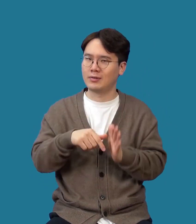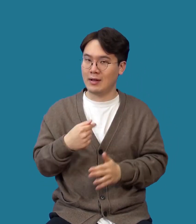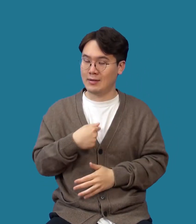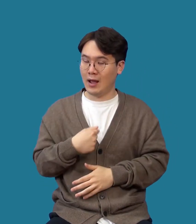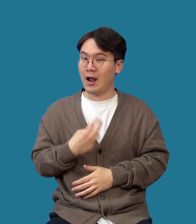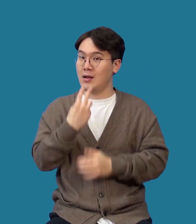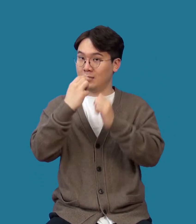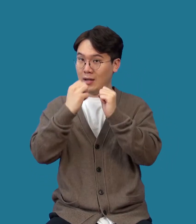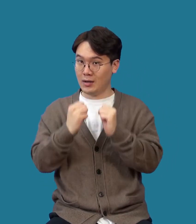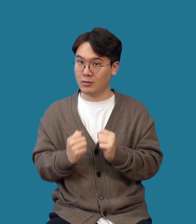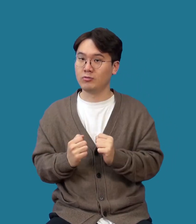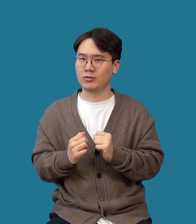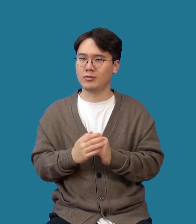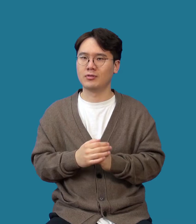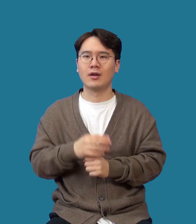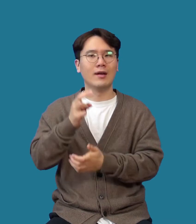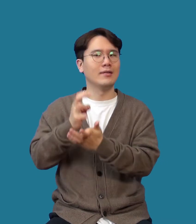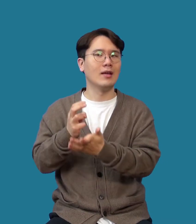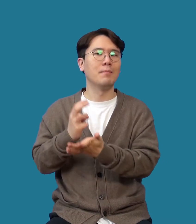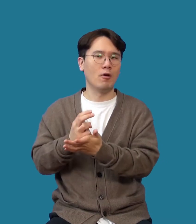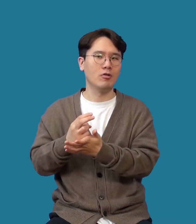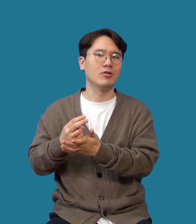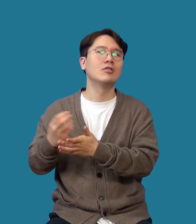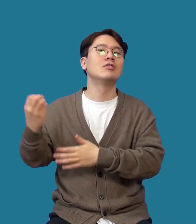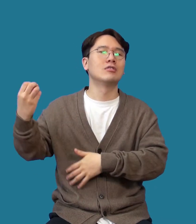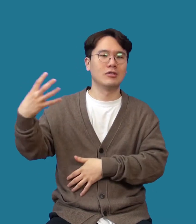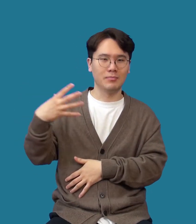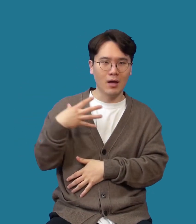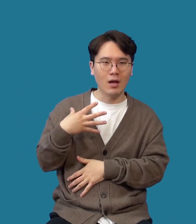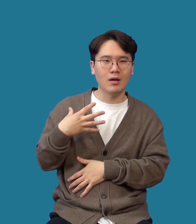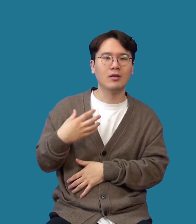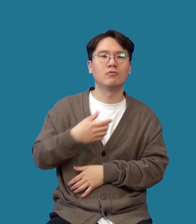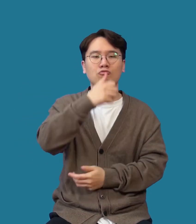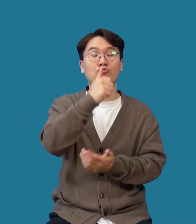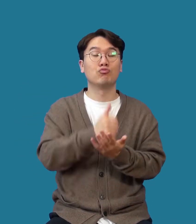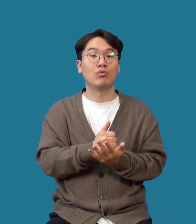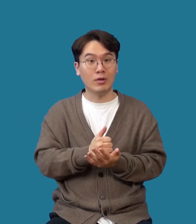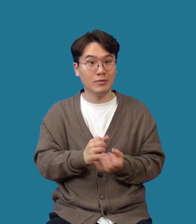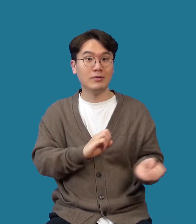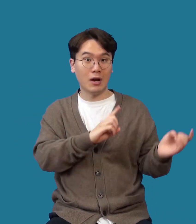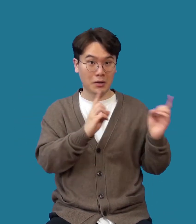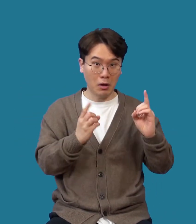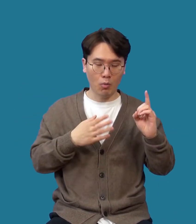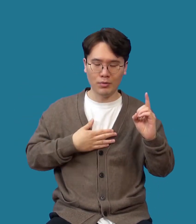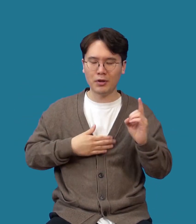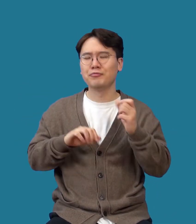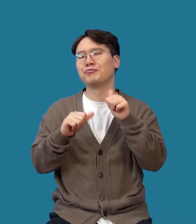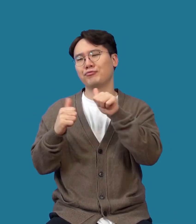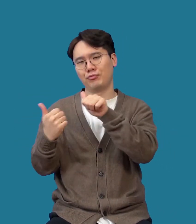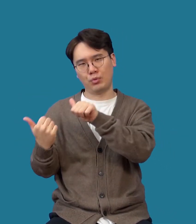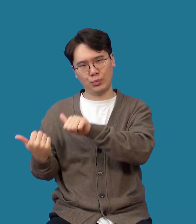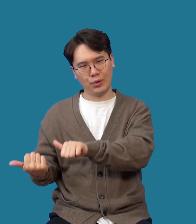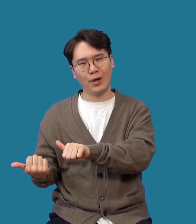이르매, 계명도 율법입니다. 계명이 이르매 죄는 살아나고 나는 죽었도다.